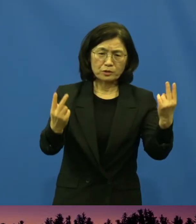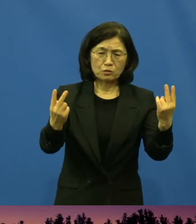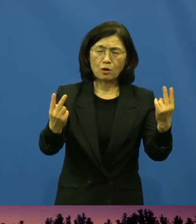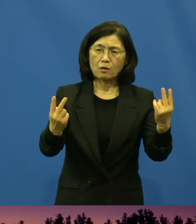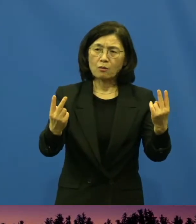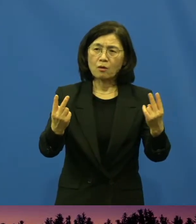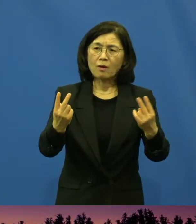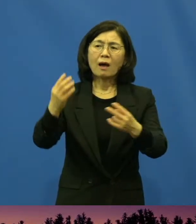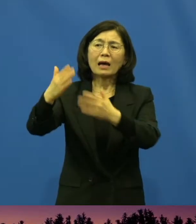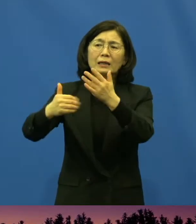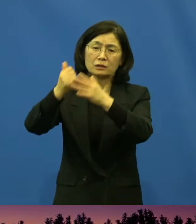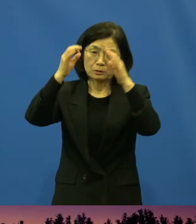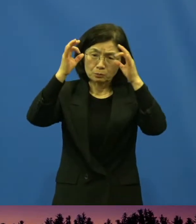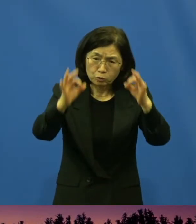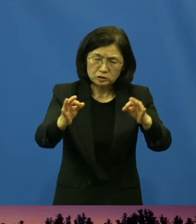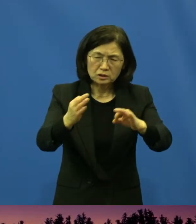거예요.